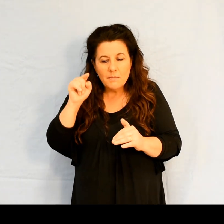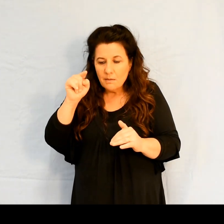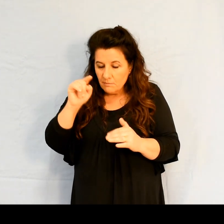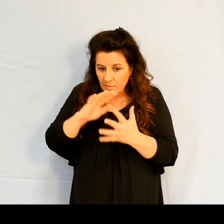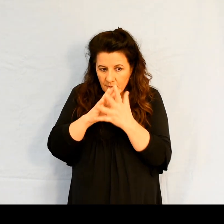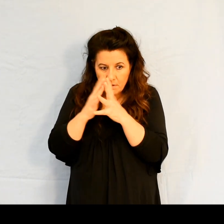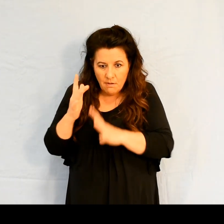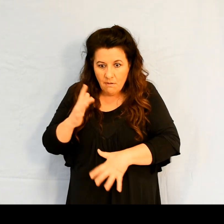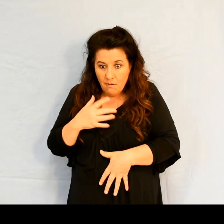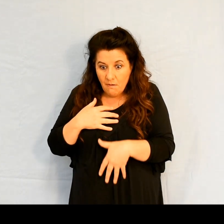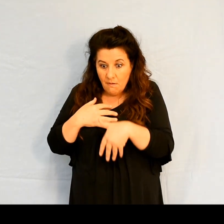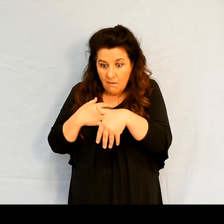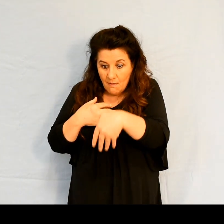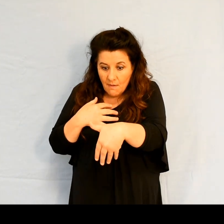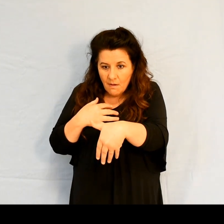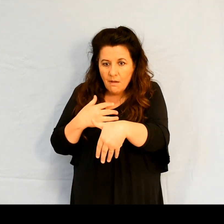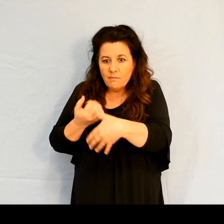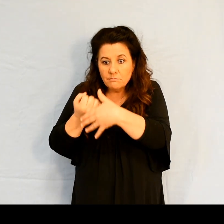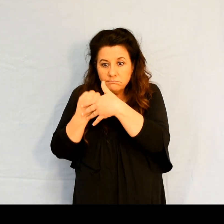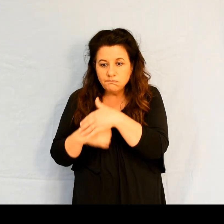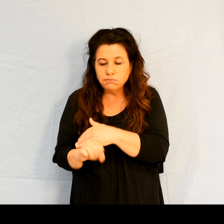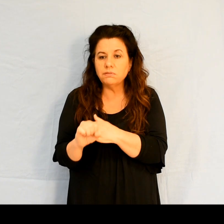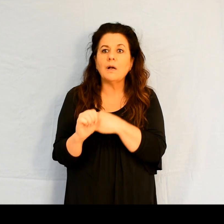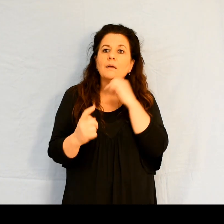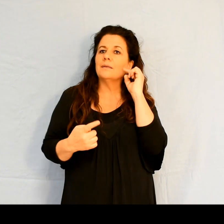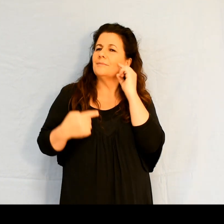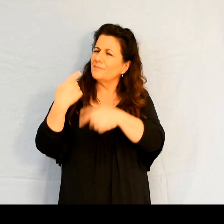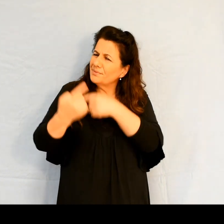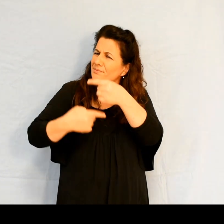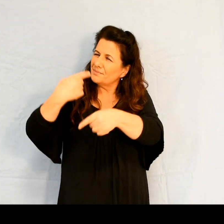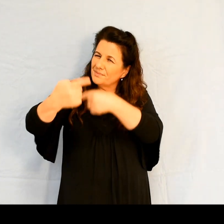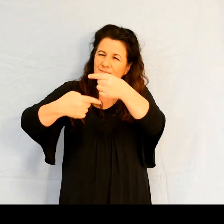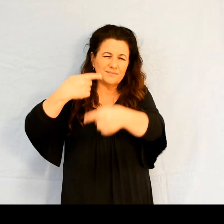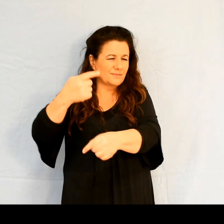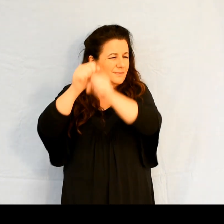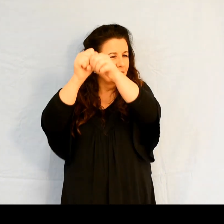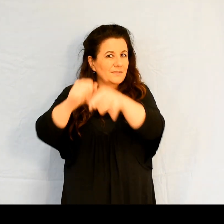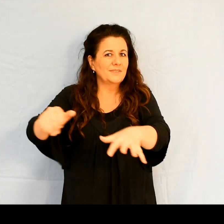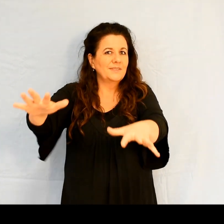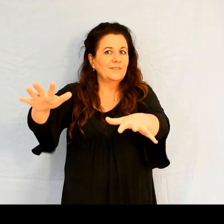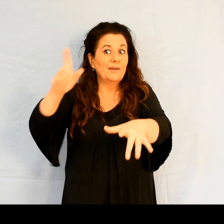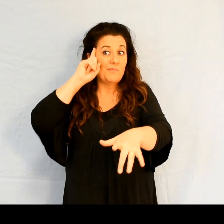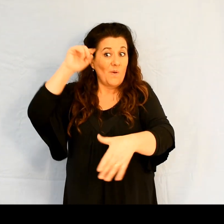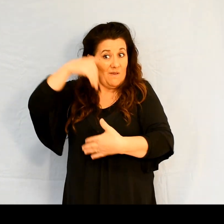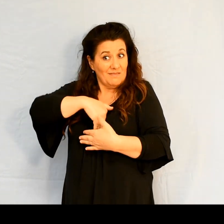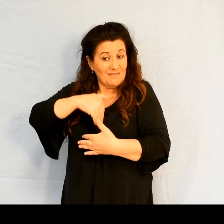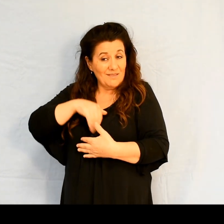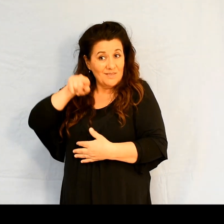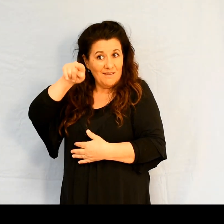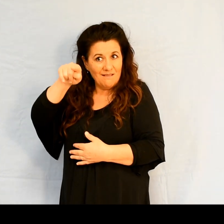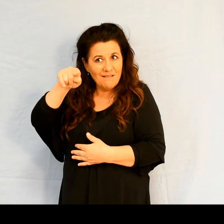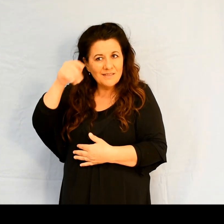d'une descendance parce qu'elle pensait que Dieu est fidèle à ses promesses.